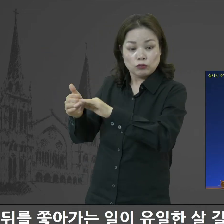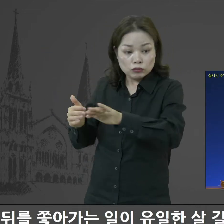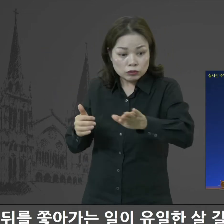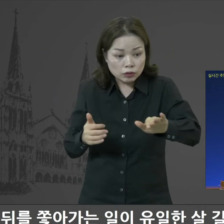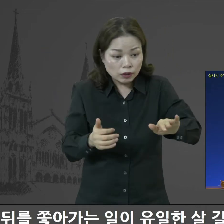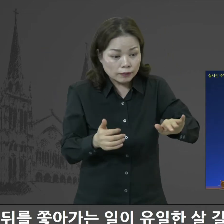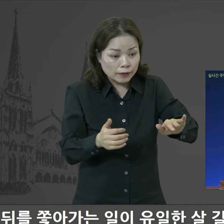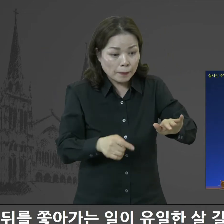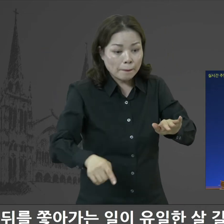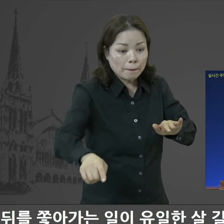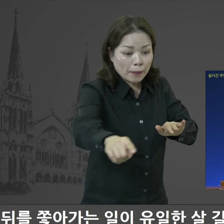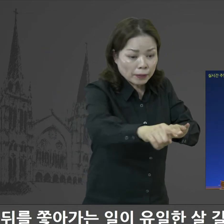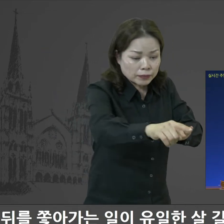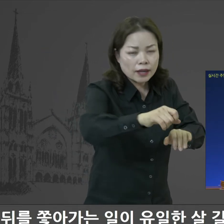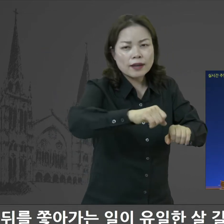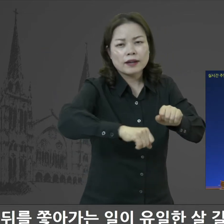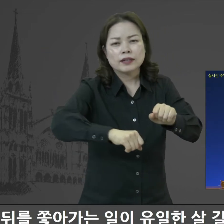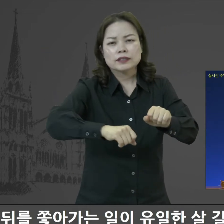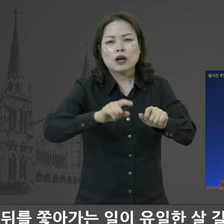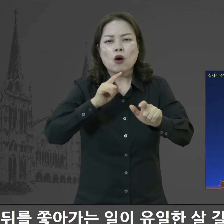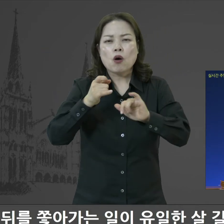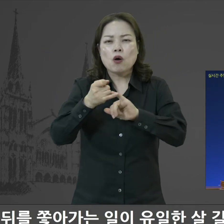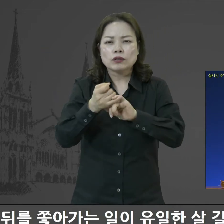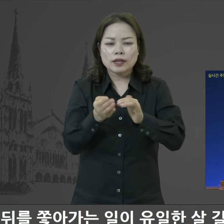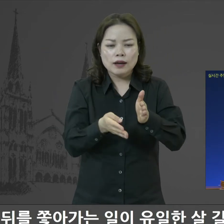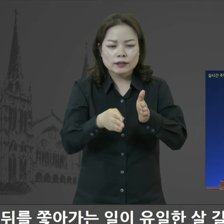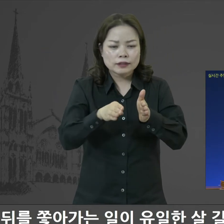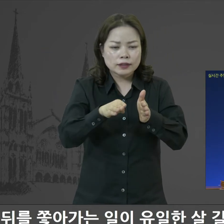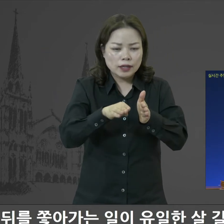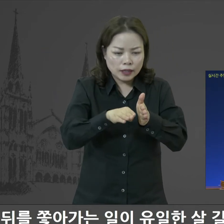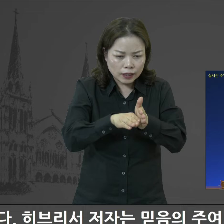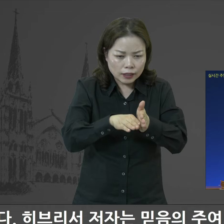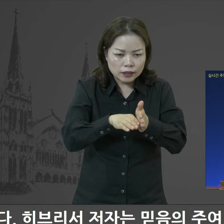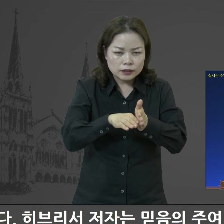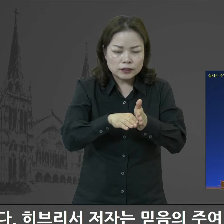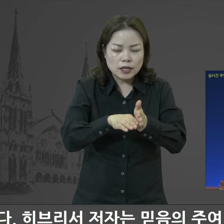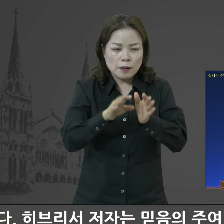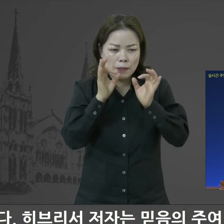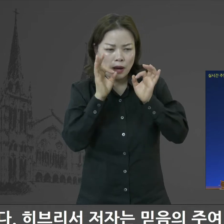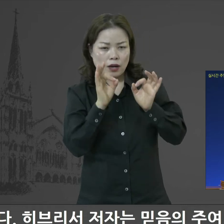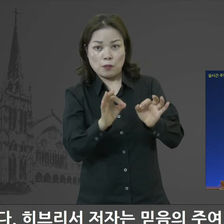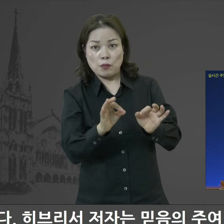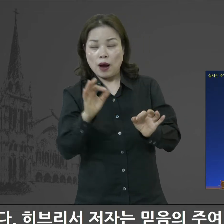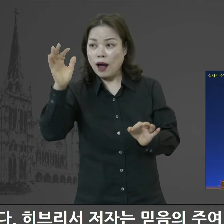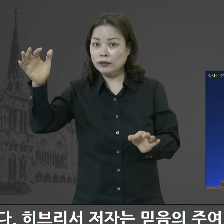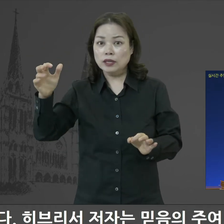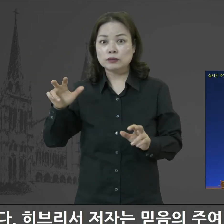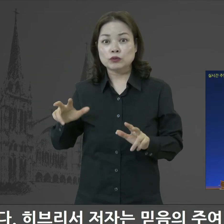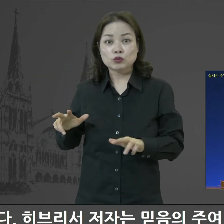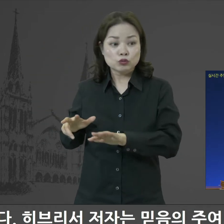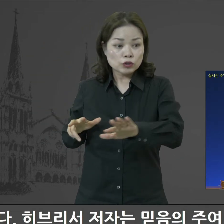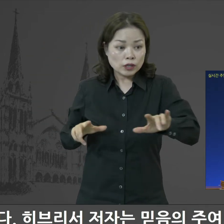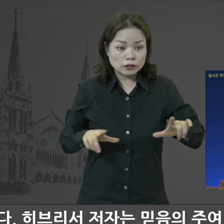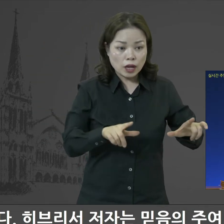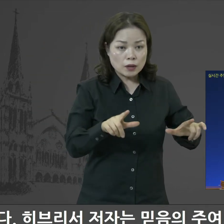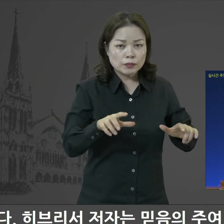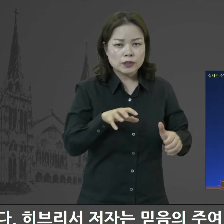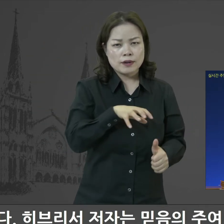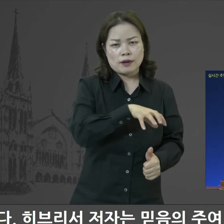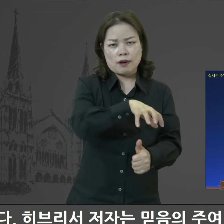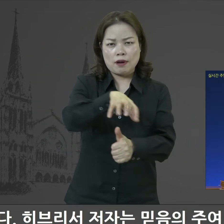우리의 앞에서 앞서 행하시는 그 언약궤를 바라보며 이스라엘 백성들은 하나님이 지금 우리의 삶을